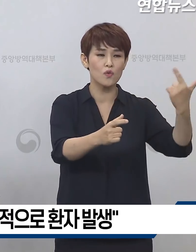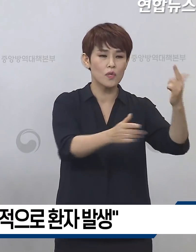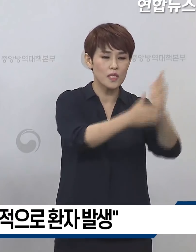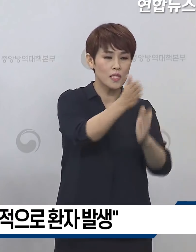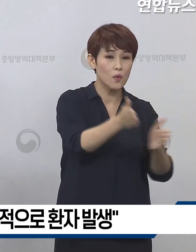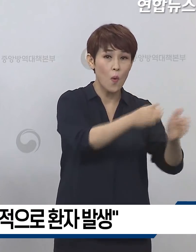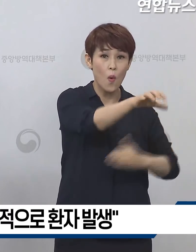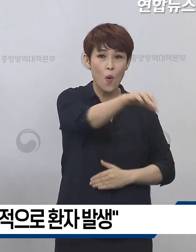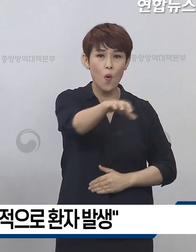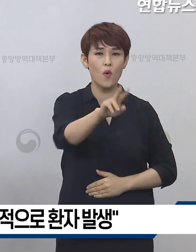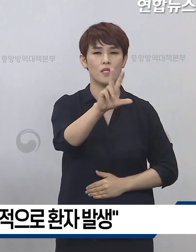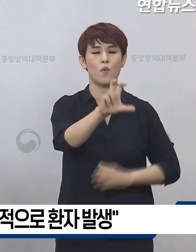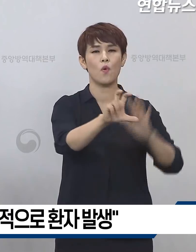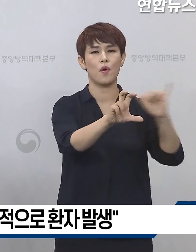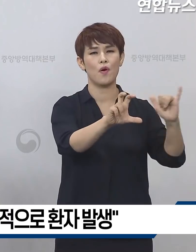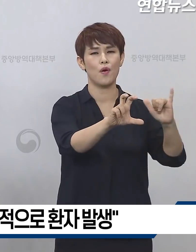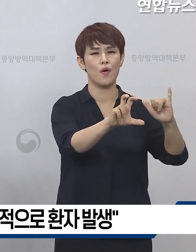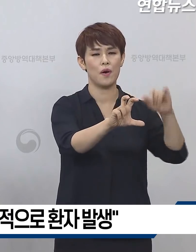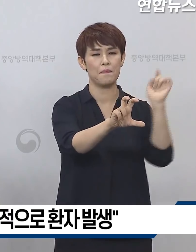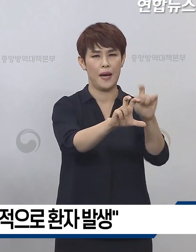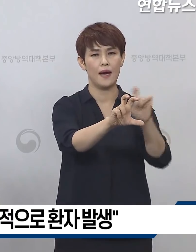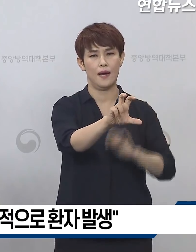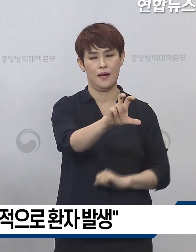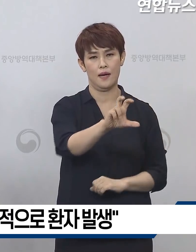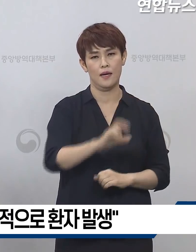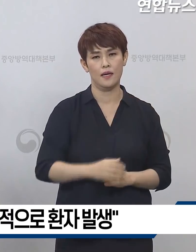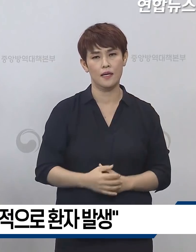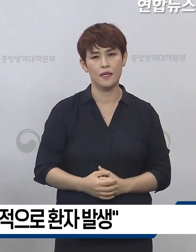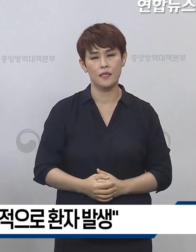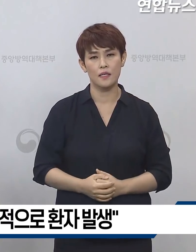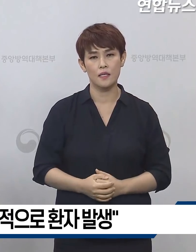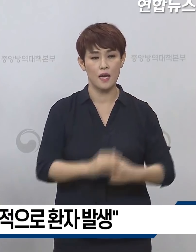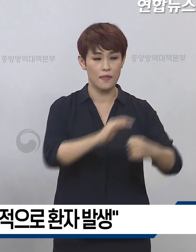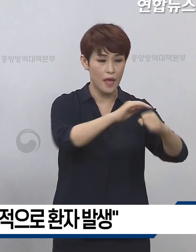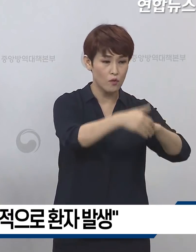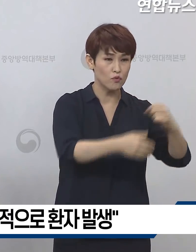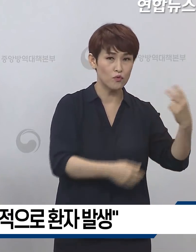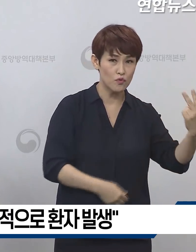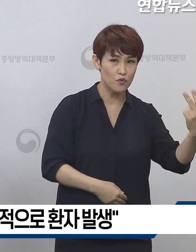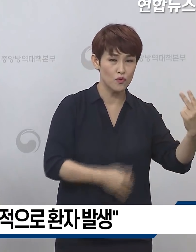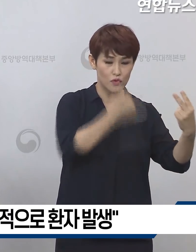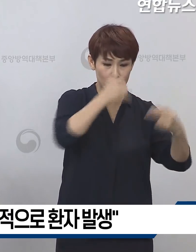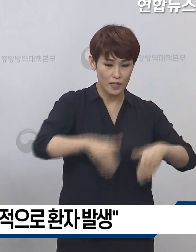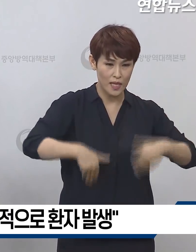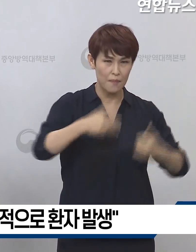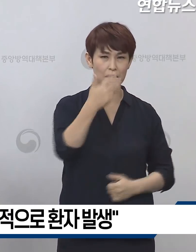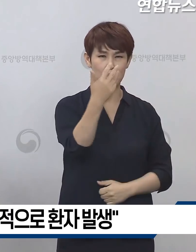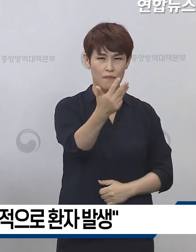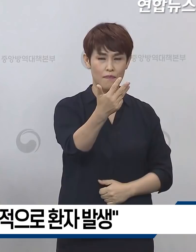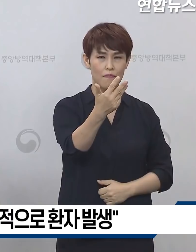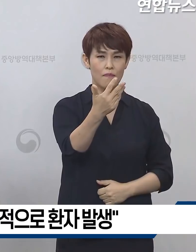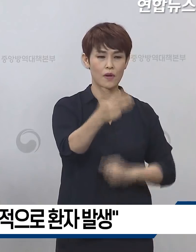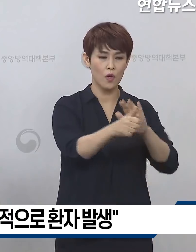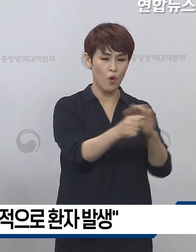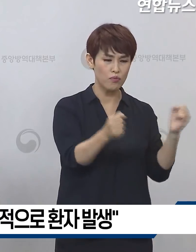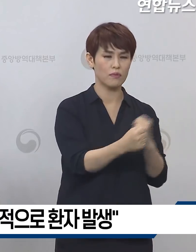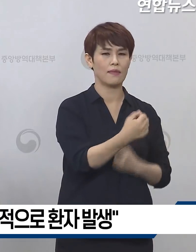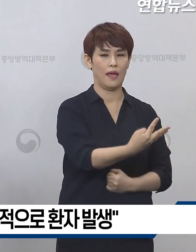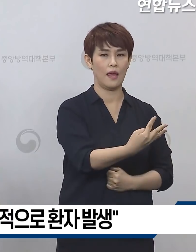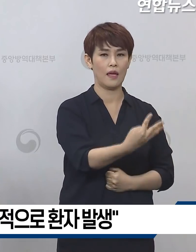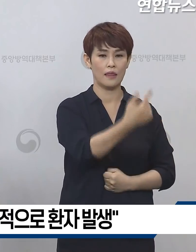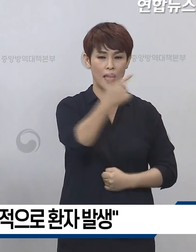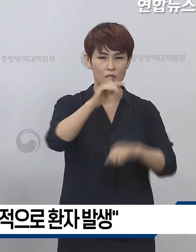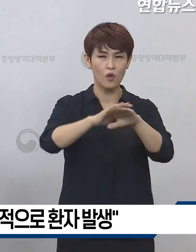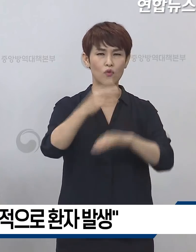시도에 25명이 발견되었습니다. 대구가 2명, 충남이 8명, 경북이 4명,